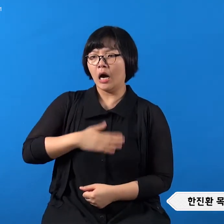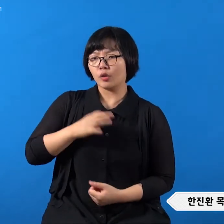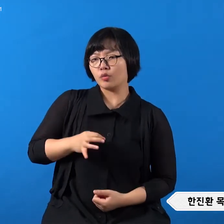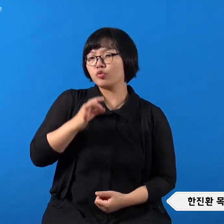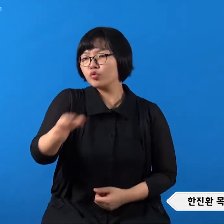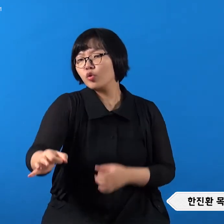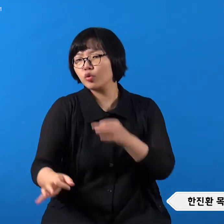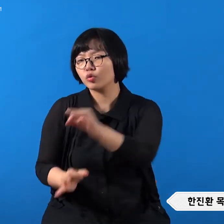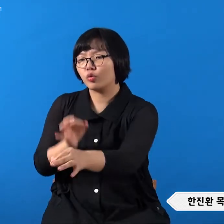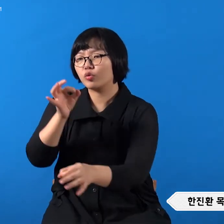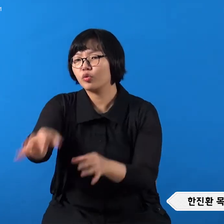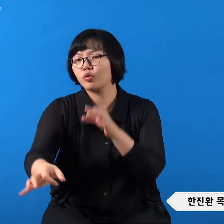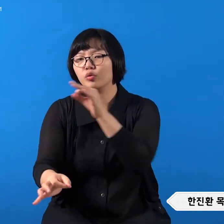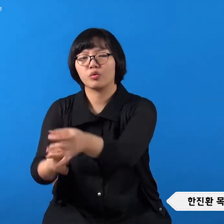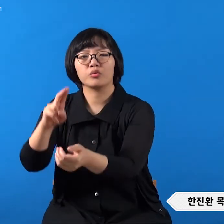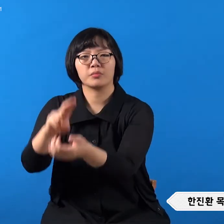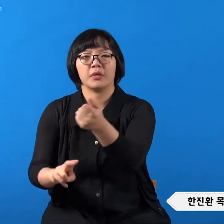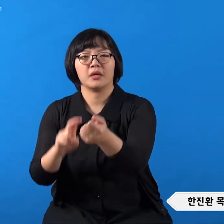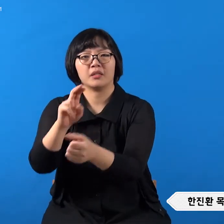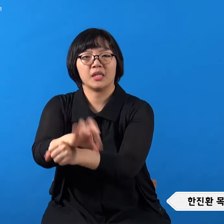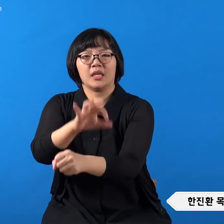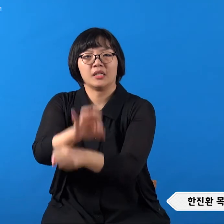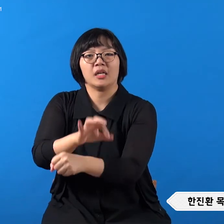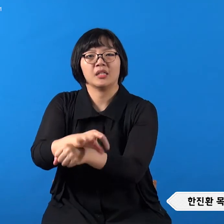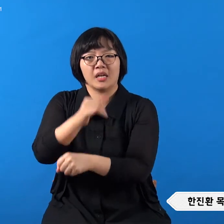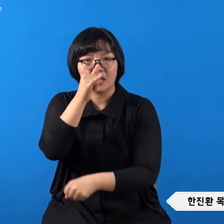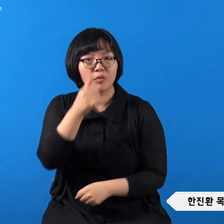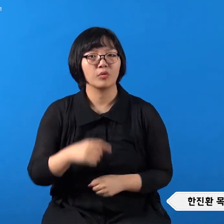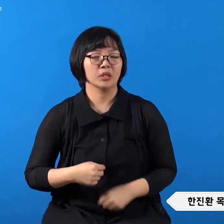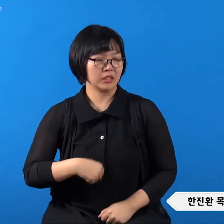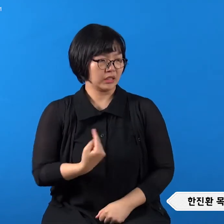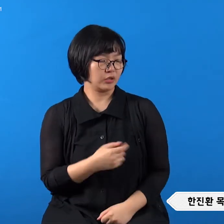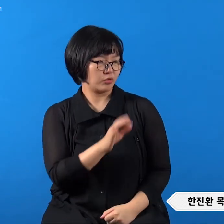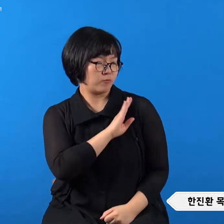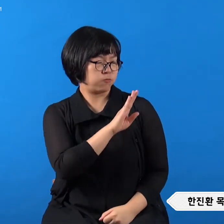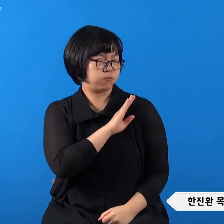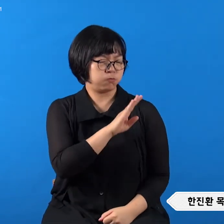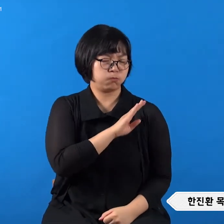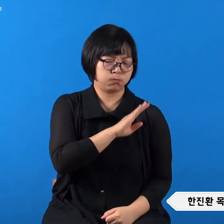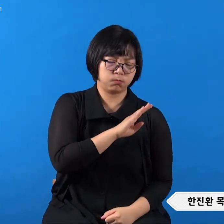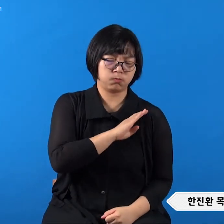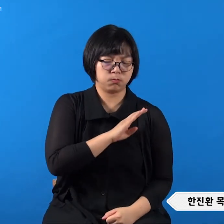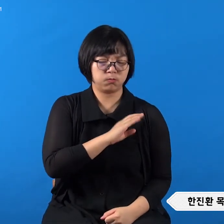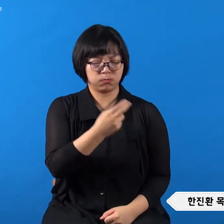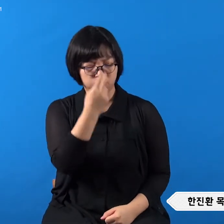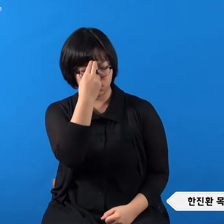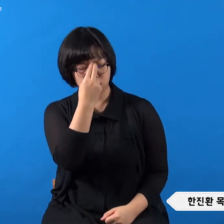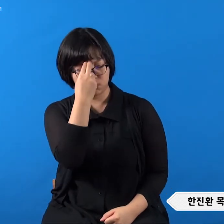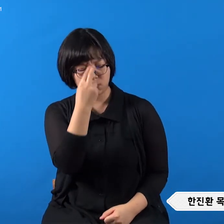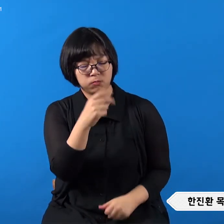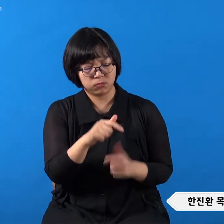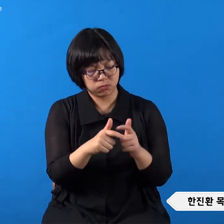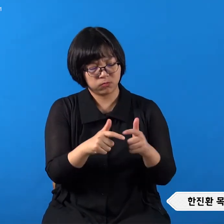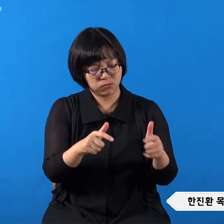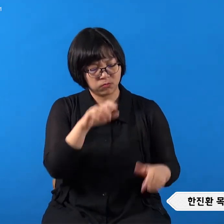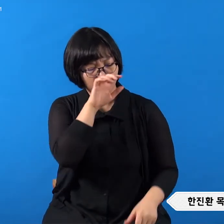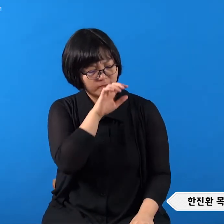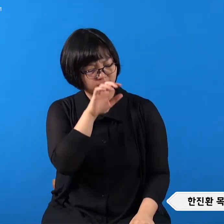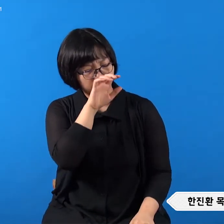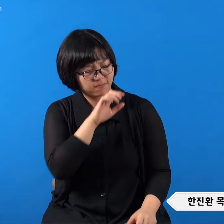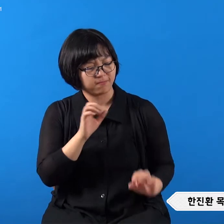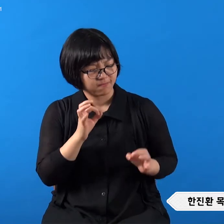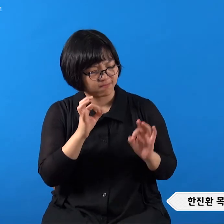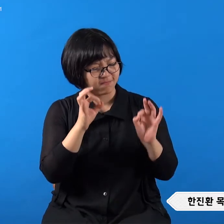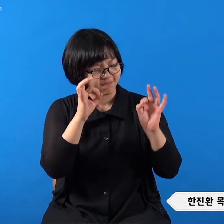고행을 하면서 경건하게 해보려고 애도 쓰고, 또 성지순례도 하고, 하여튼 인간의 의를